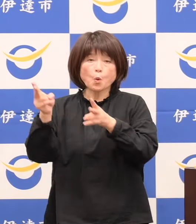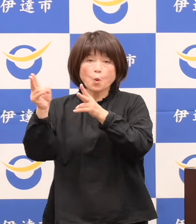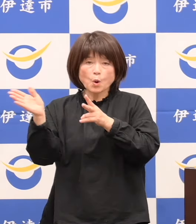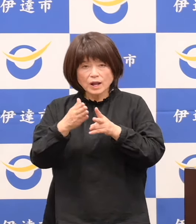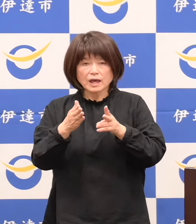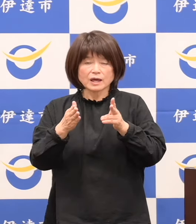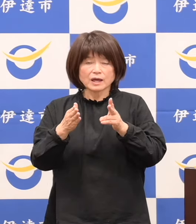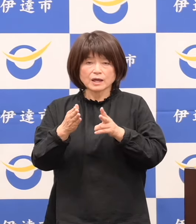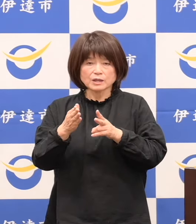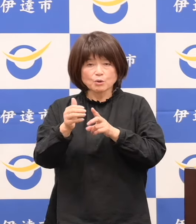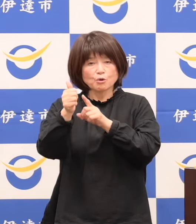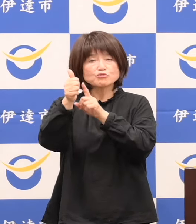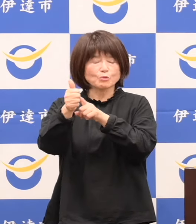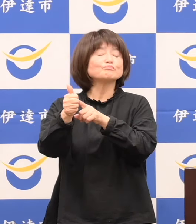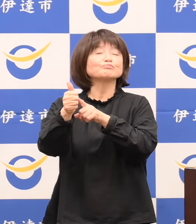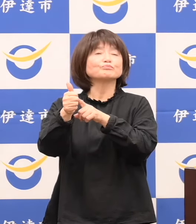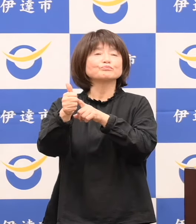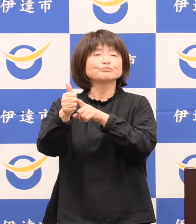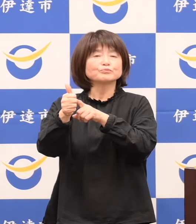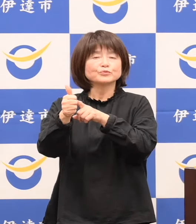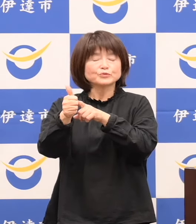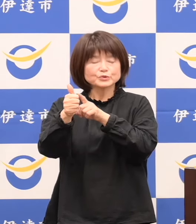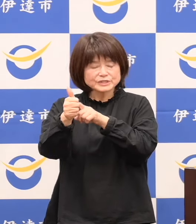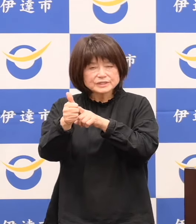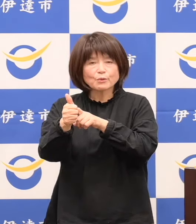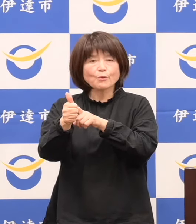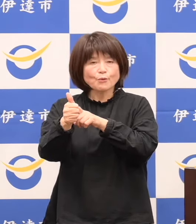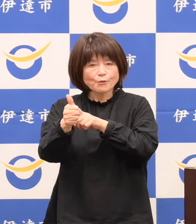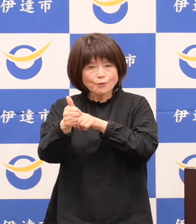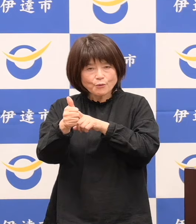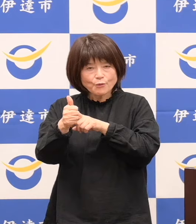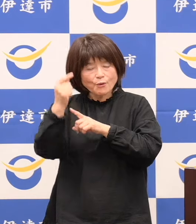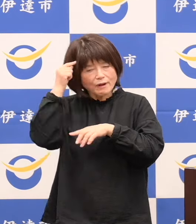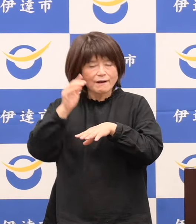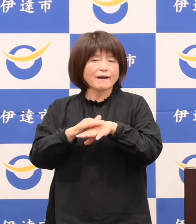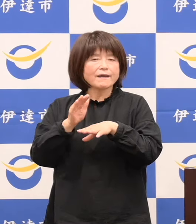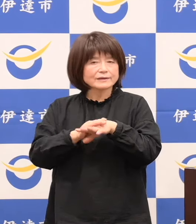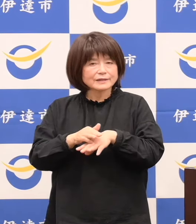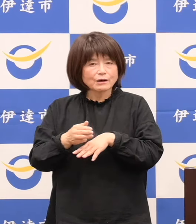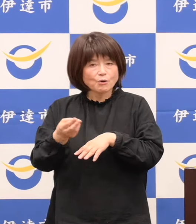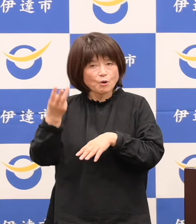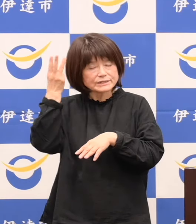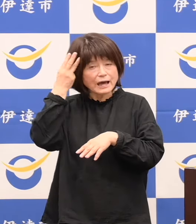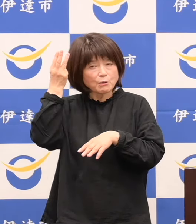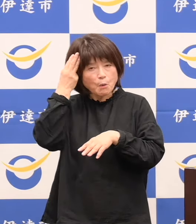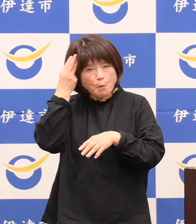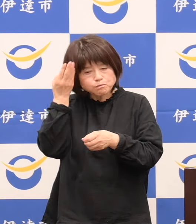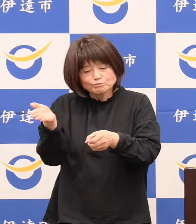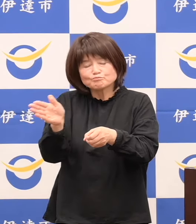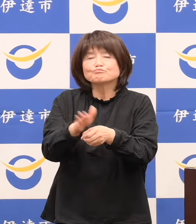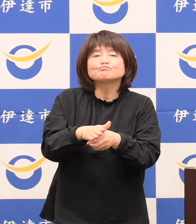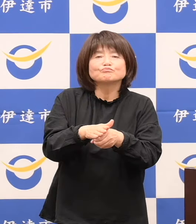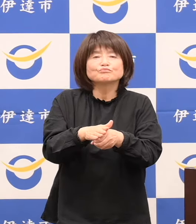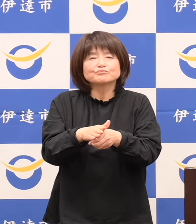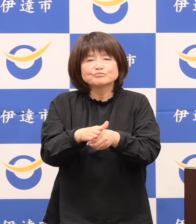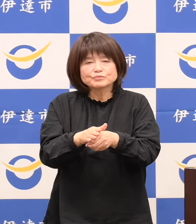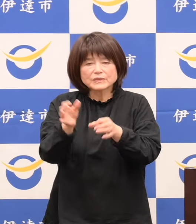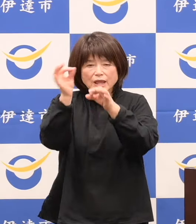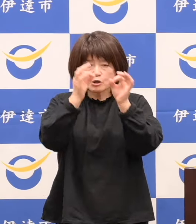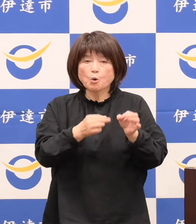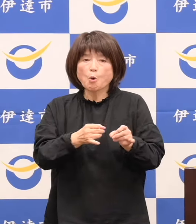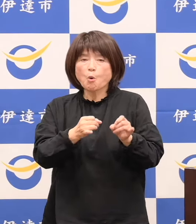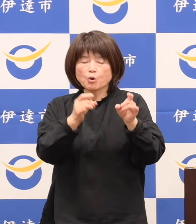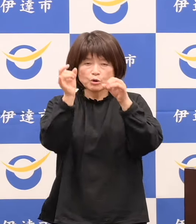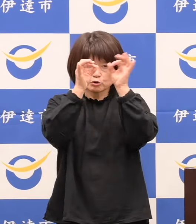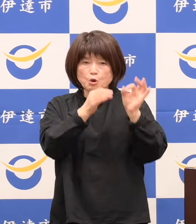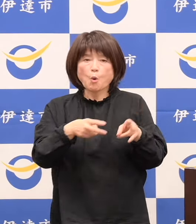ますました。その企業人の方の視点を参考にしまして、より旅行者目線での必